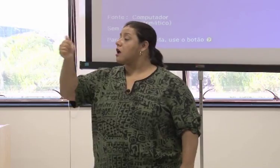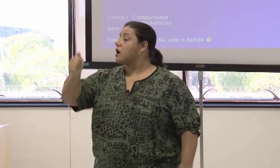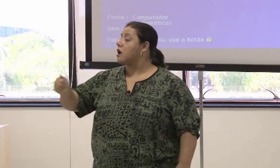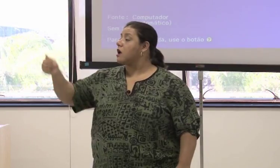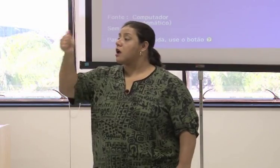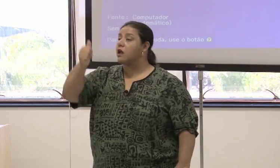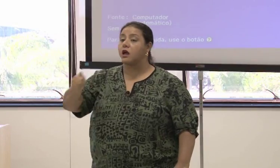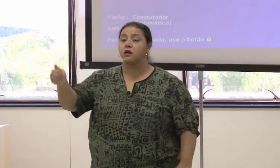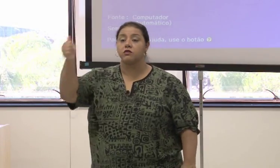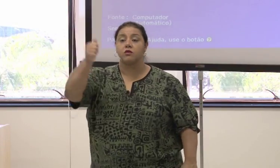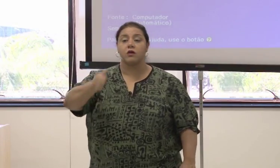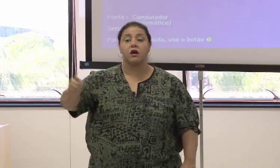Que isso?